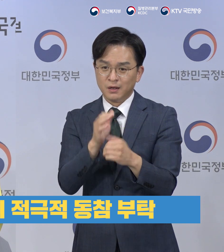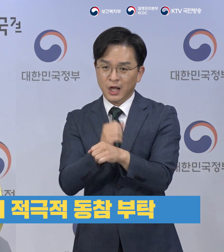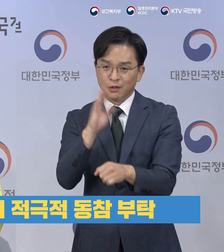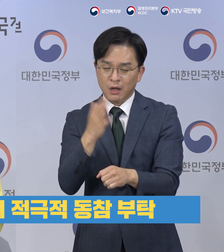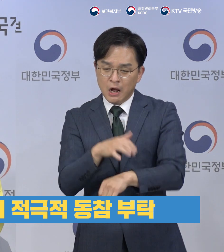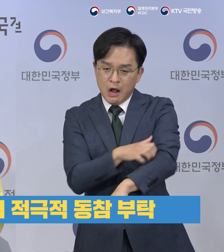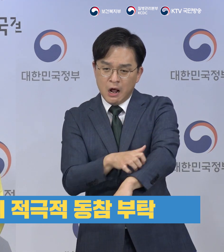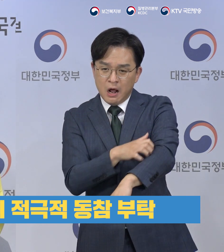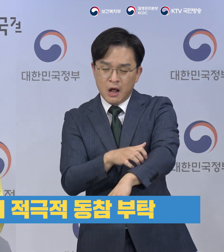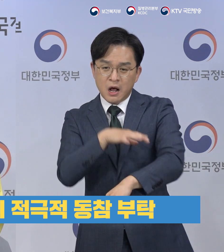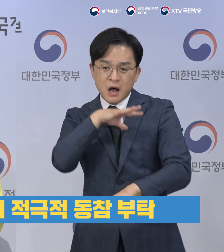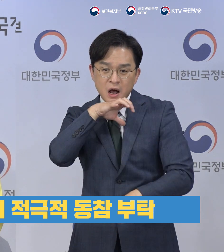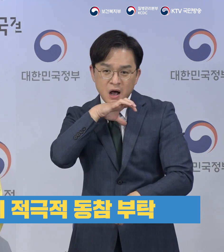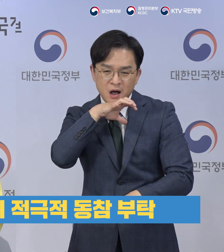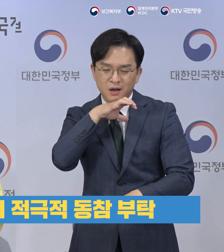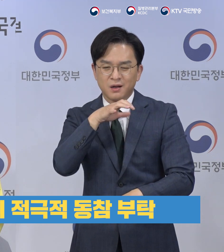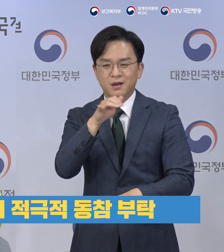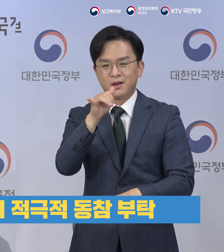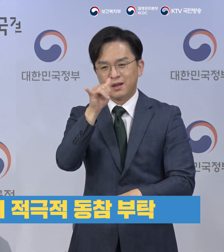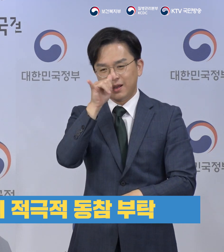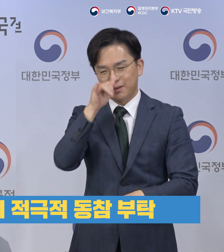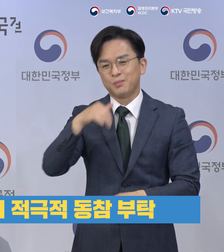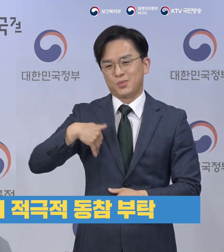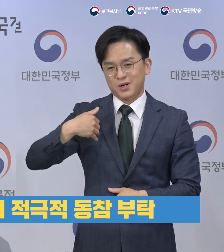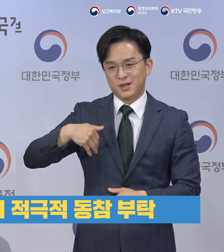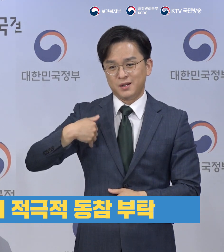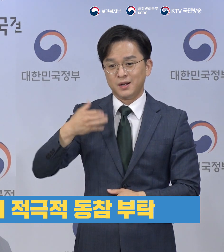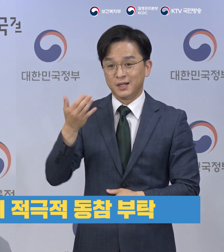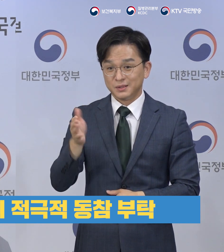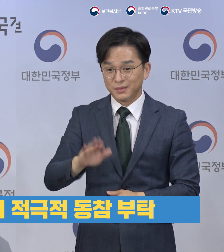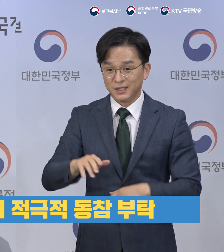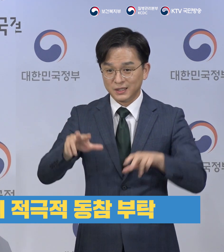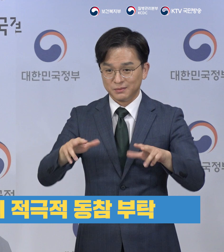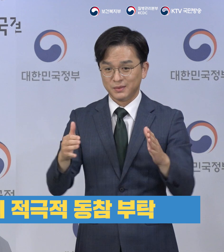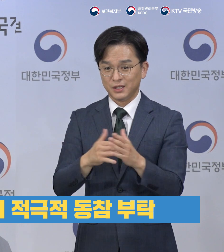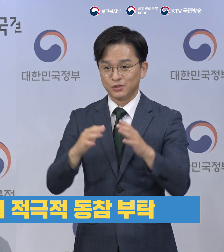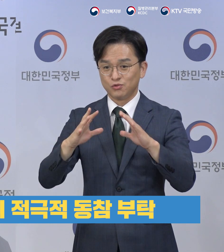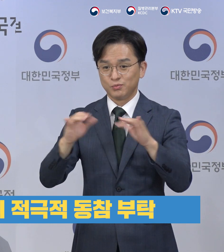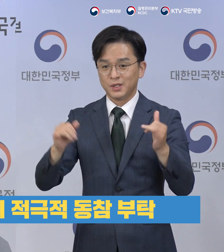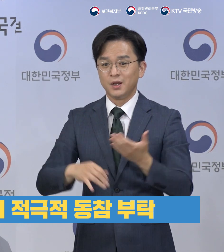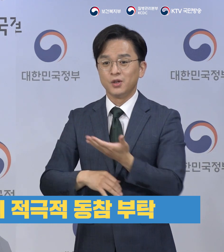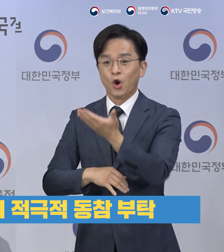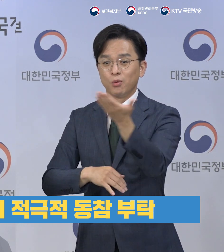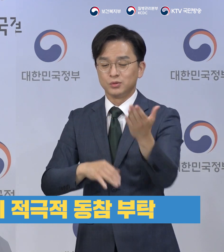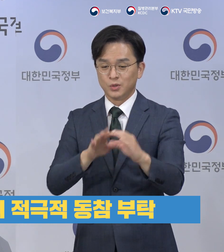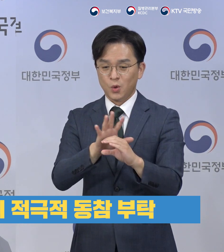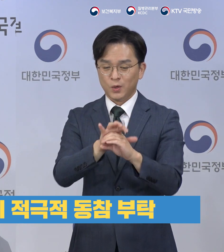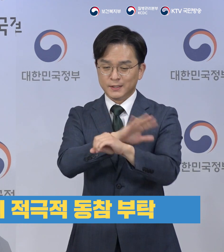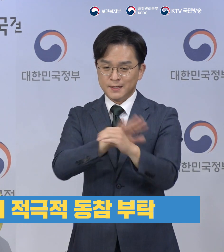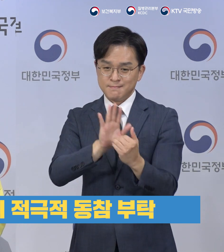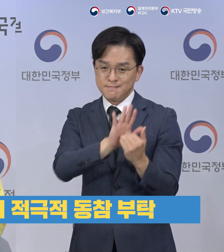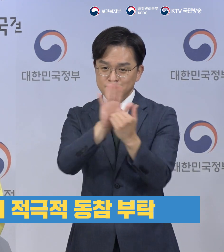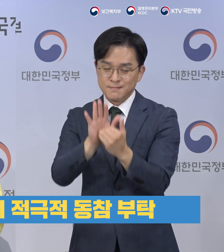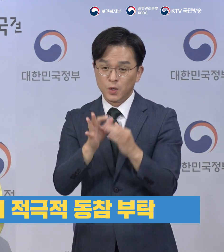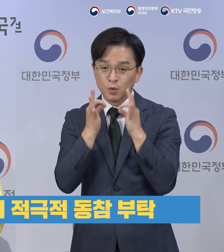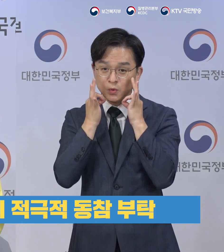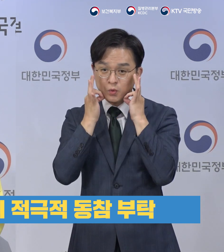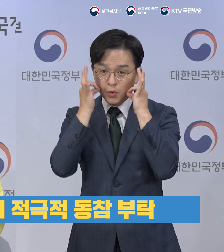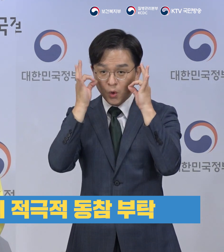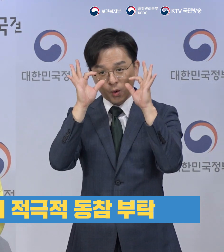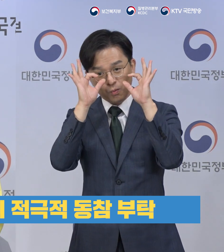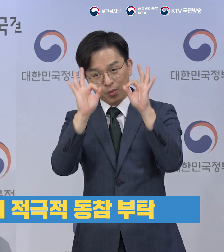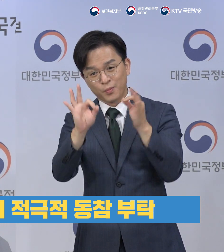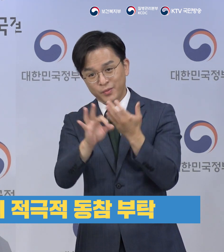불편하겠지만 국민 여러분들이 지금까지 보여주신 모습에 비추어 볼 때 우리는 가장 창의적이고 훌륭한